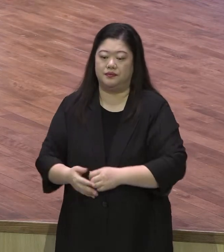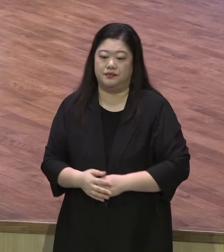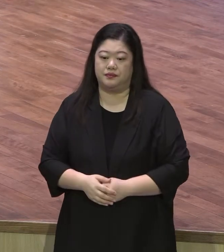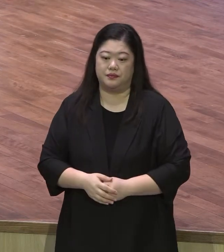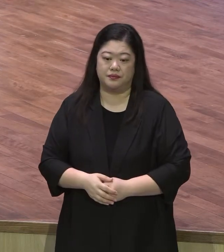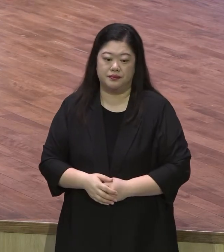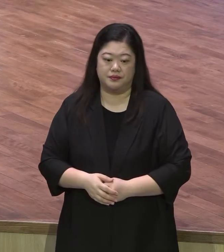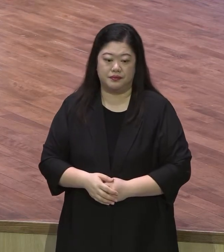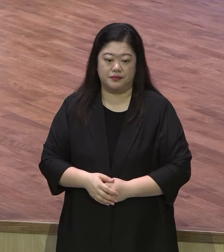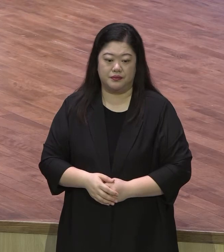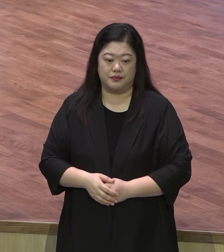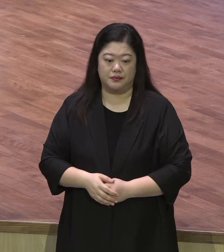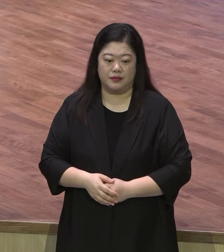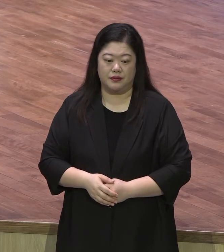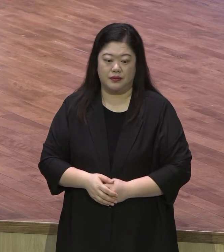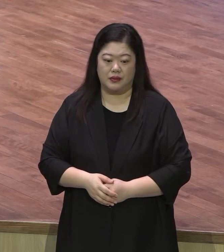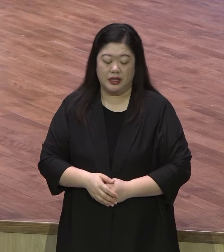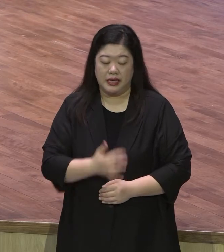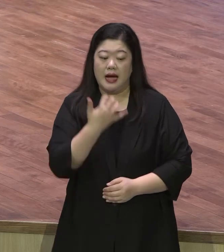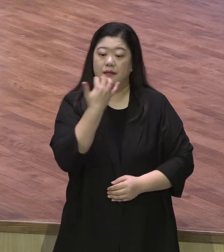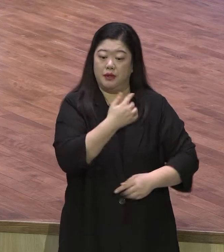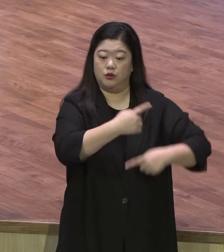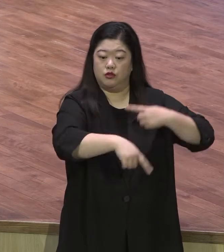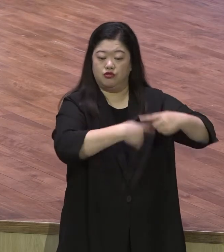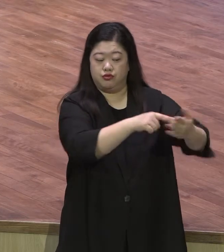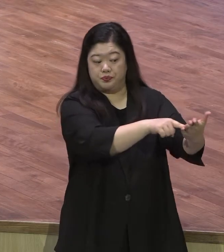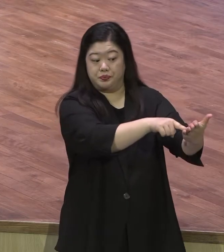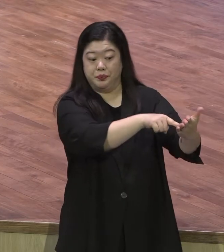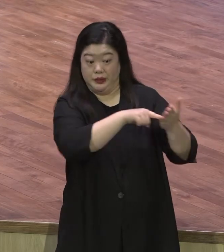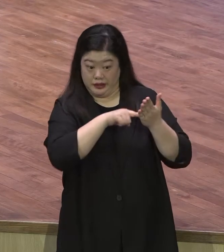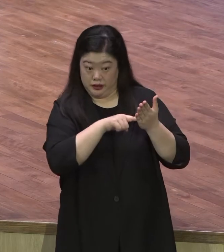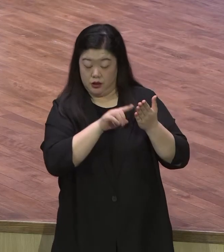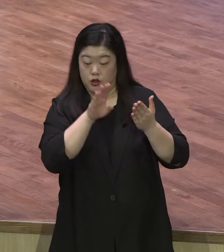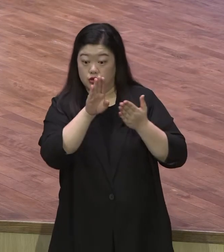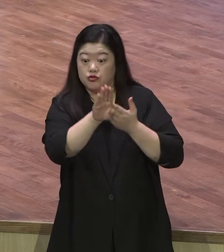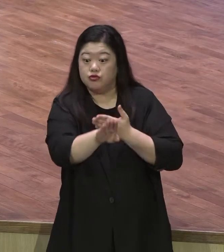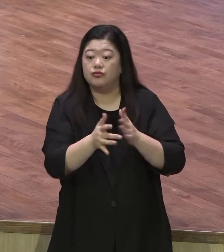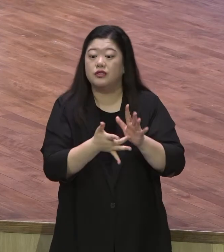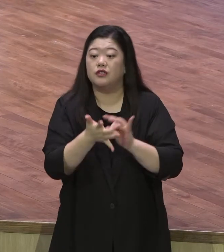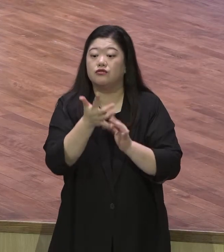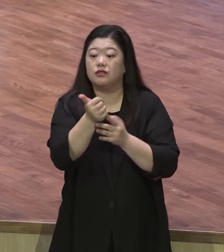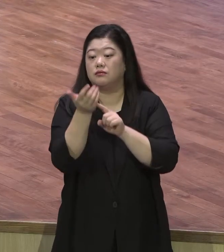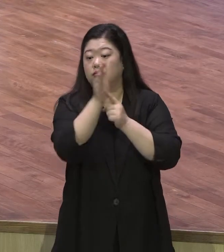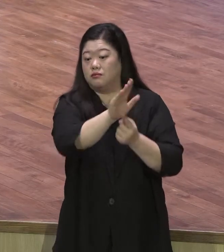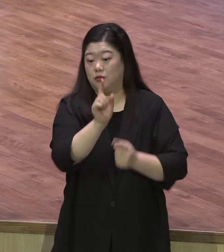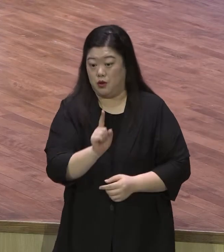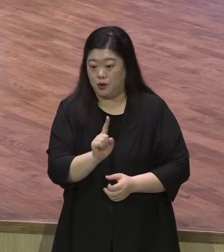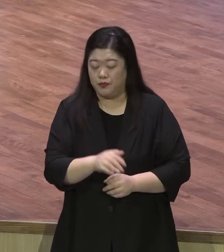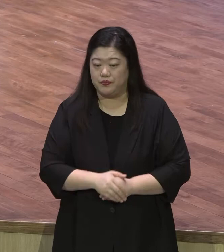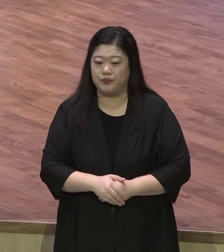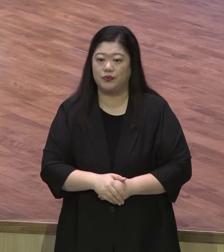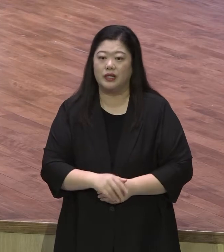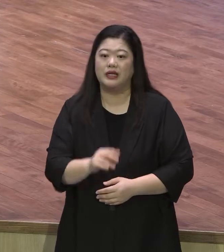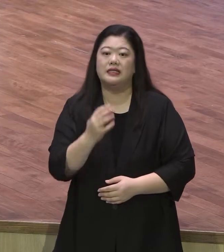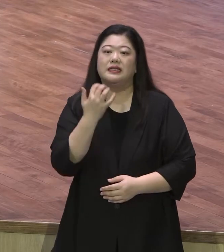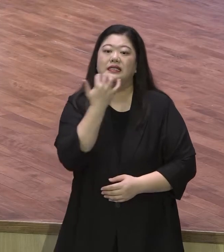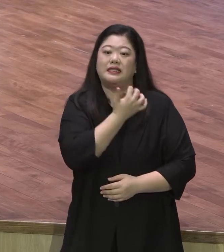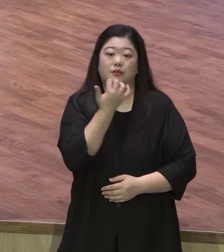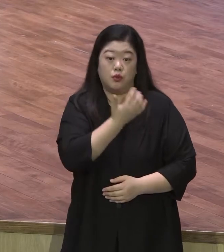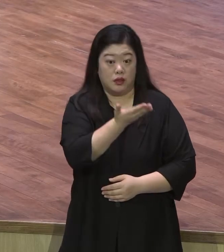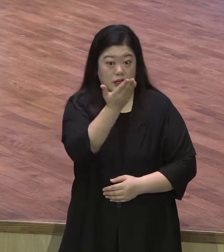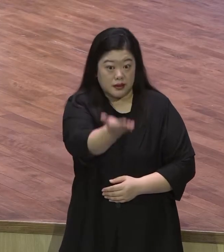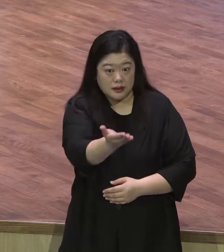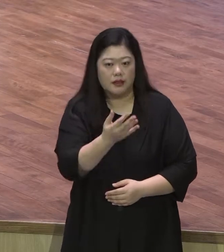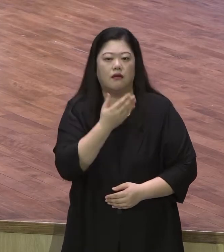예수님께서는 이런 베드로의 고백을 들으면서 뭐라고 말씀했습니까? 바요나 시모나 네가